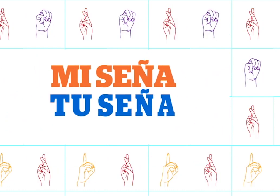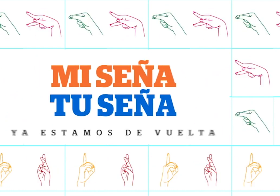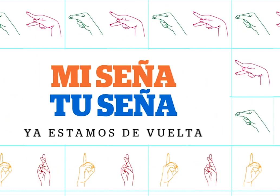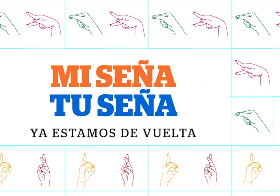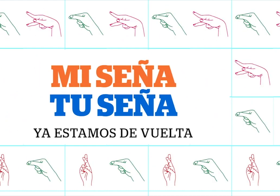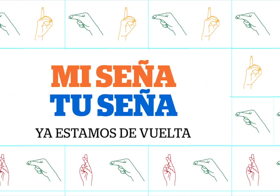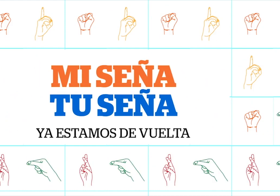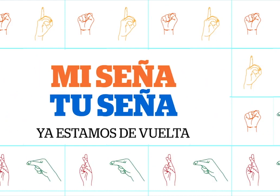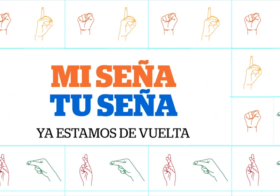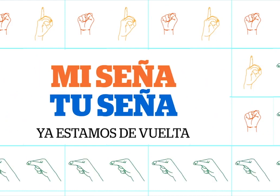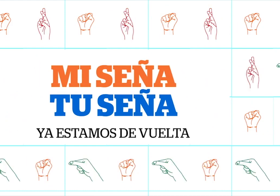nunca